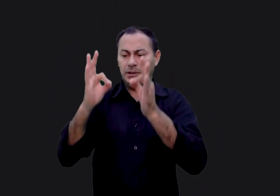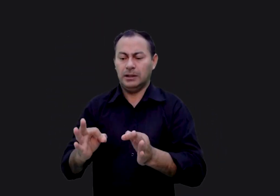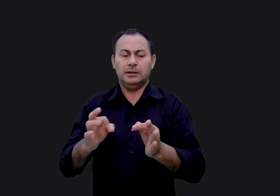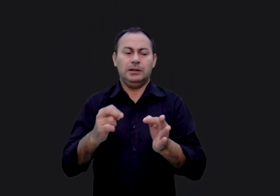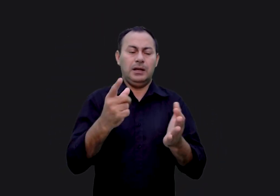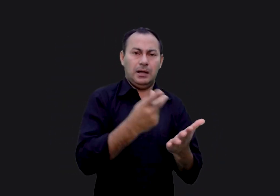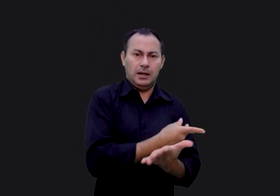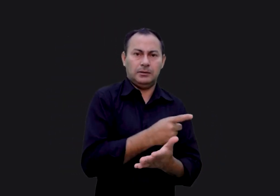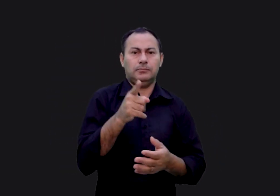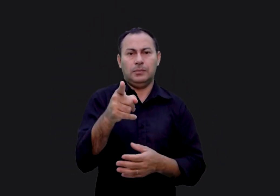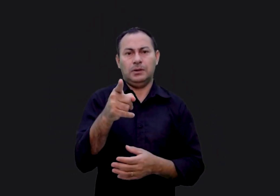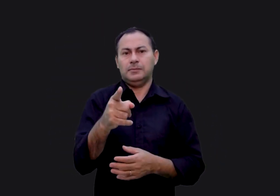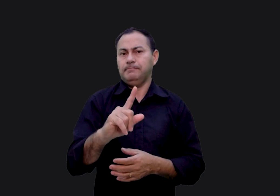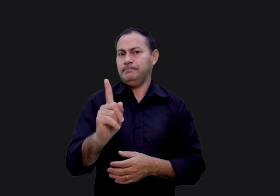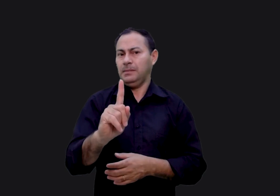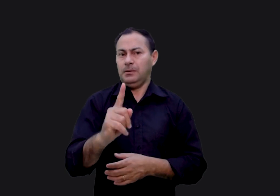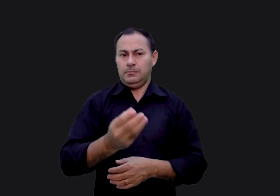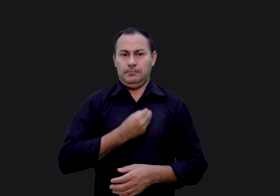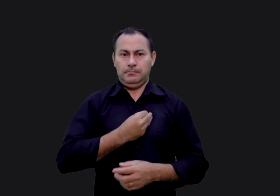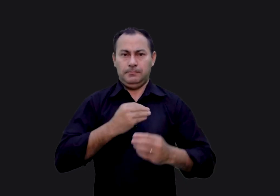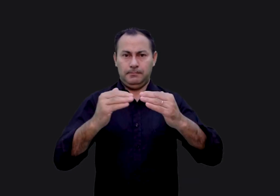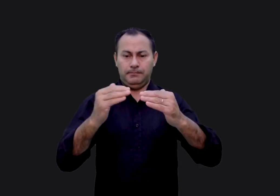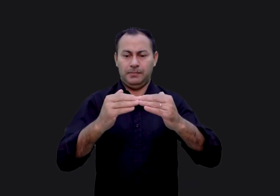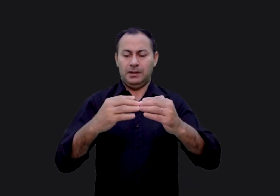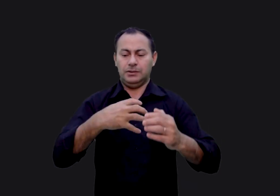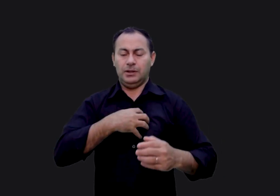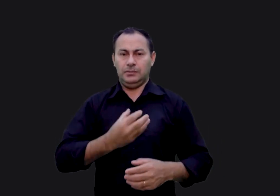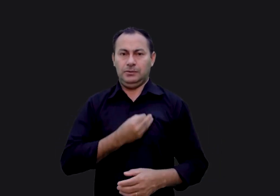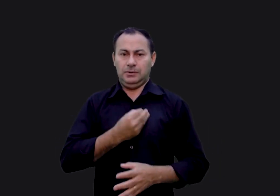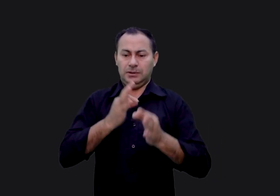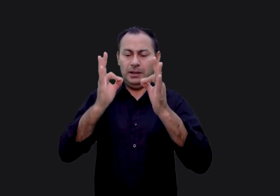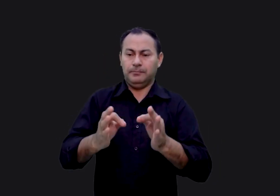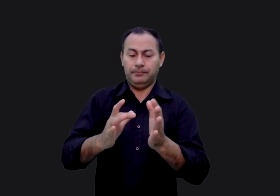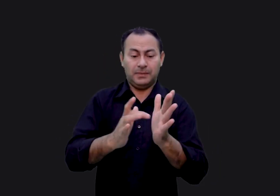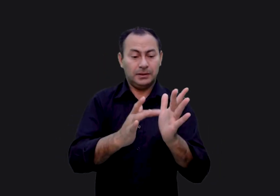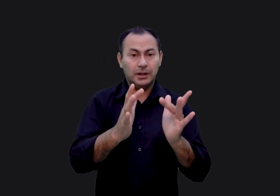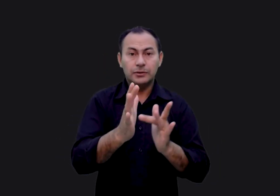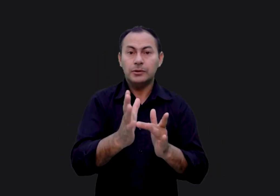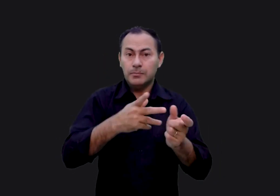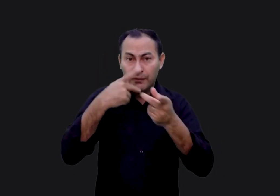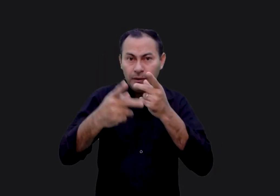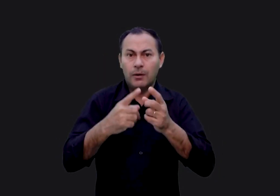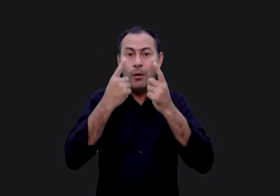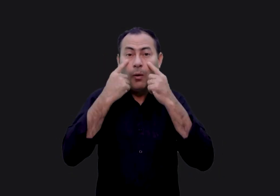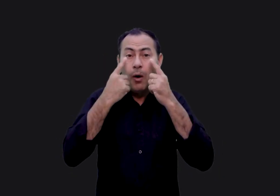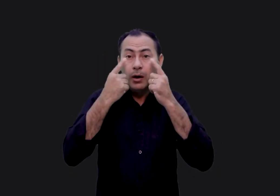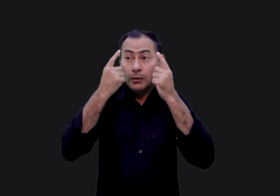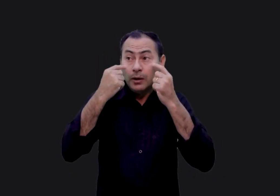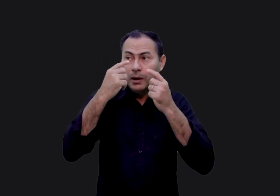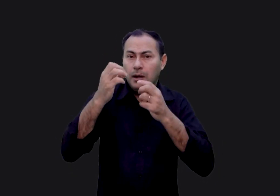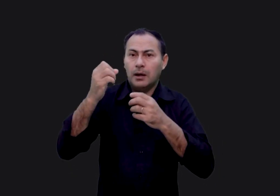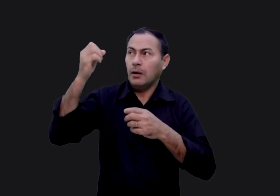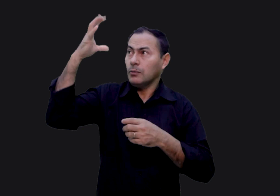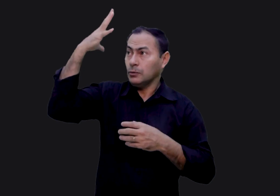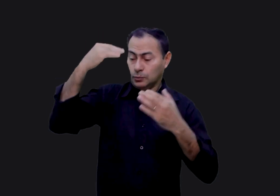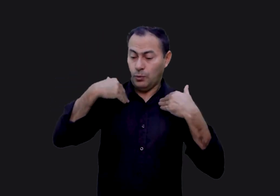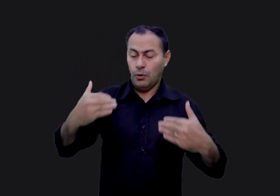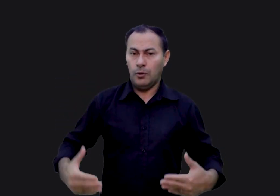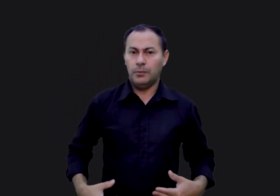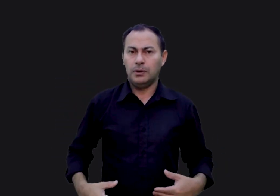e errado e que você não está vivendo de acordo com esse padrão. Jesus declarou: os olhos são a candeia do corpo. Se os olhos